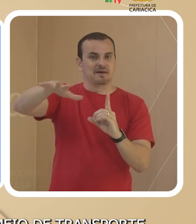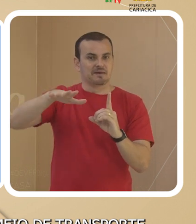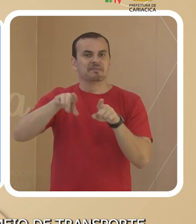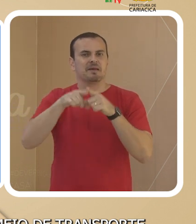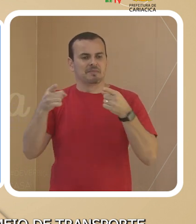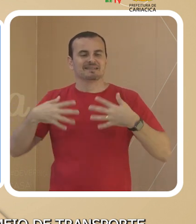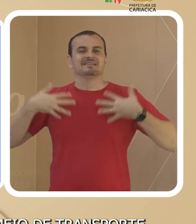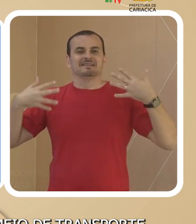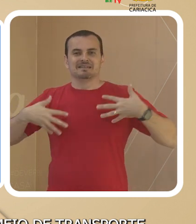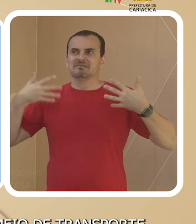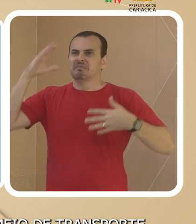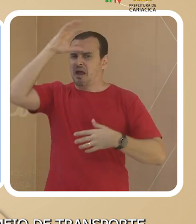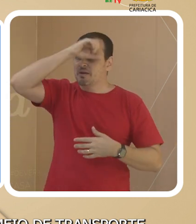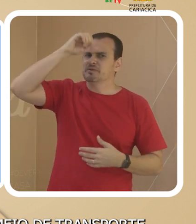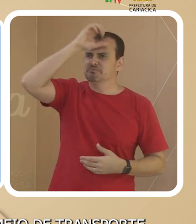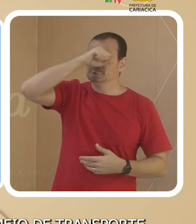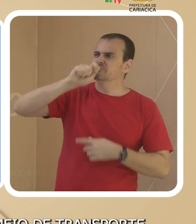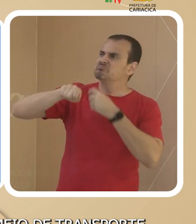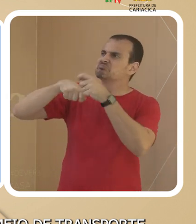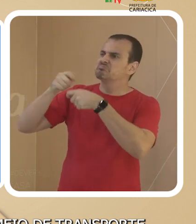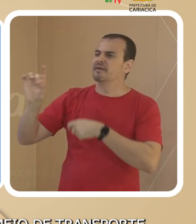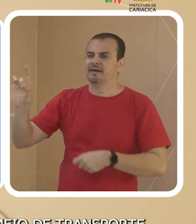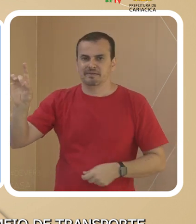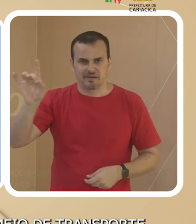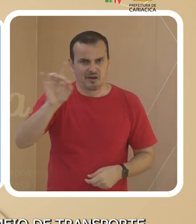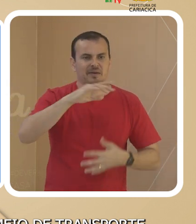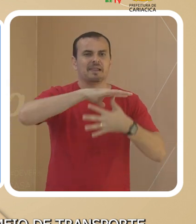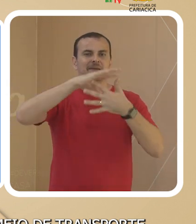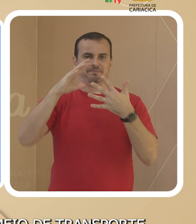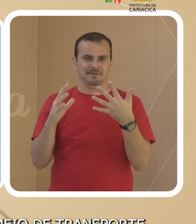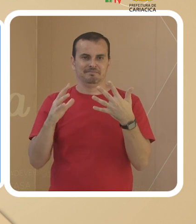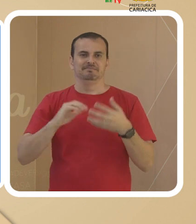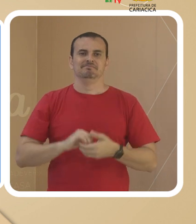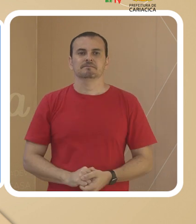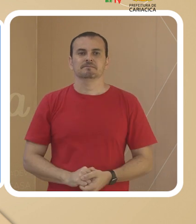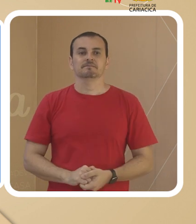o conhecimento de cada meio de transporte em Libras.